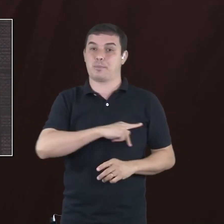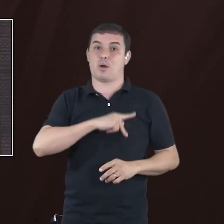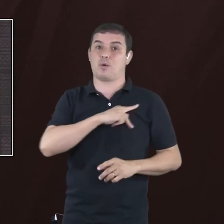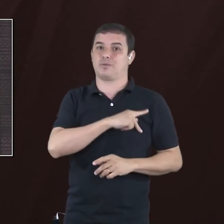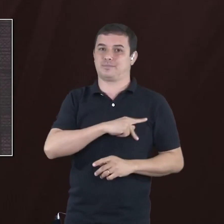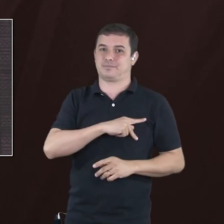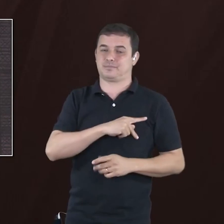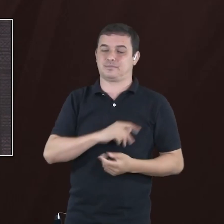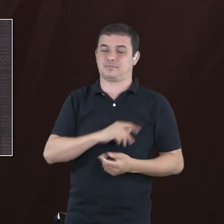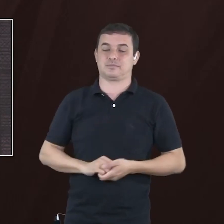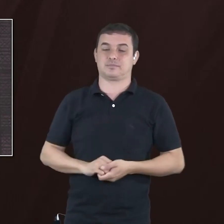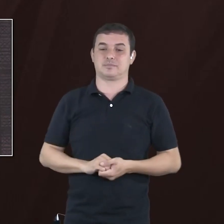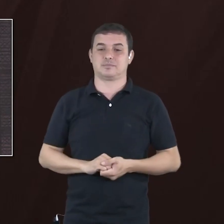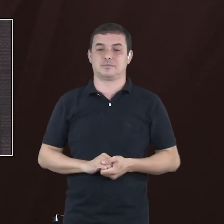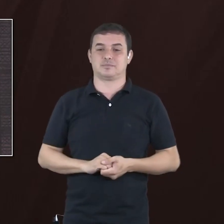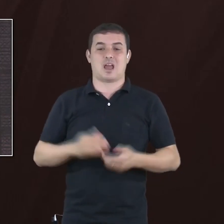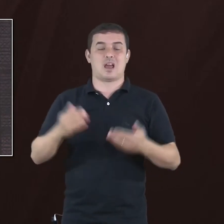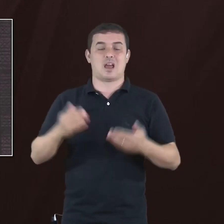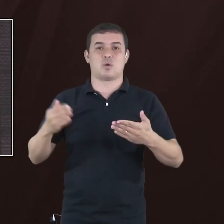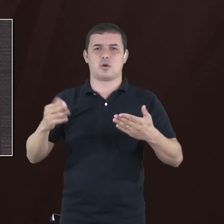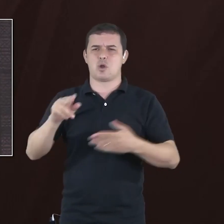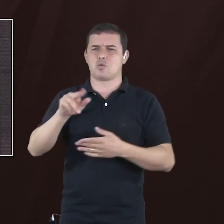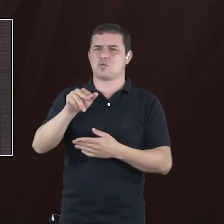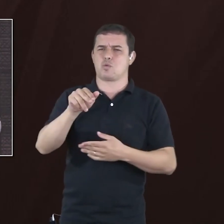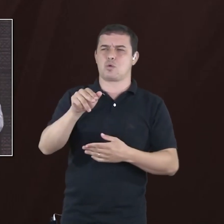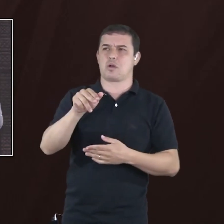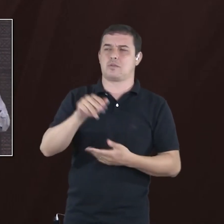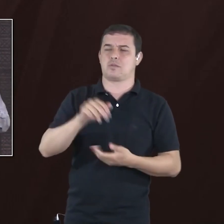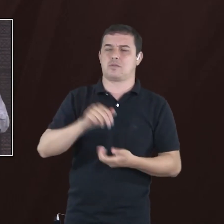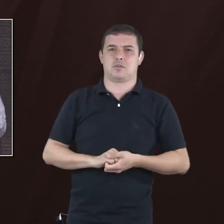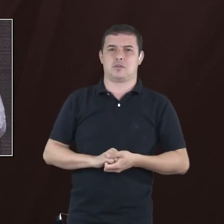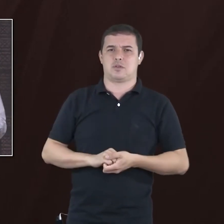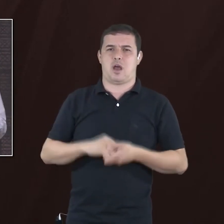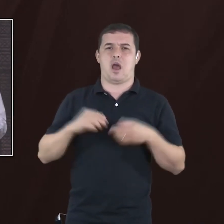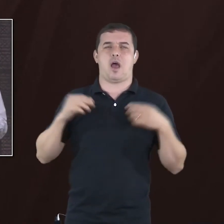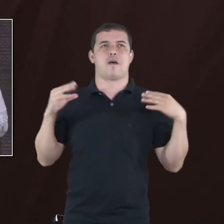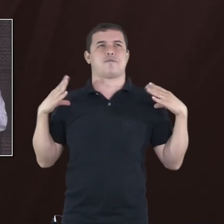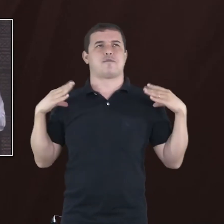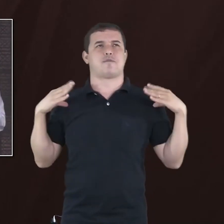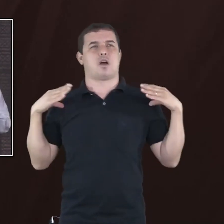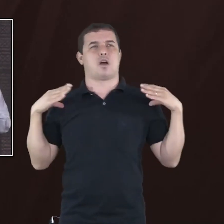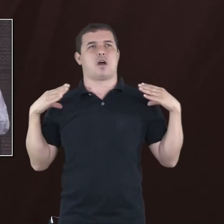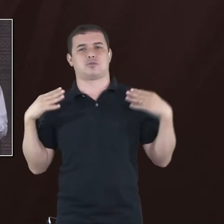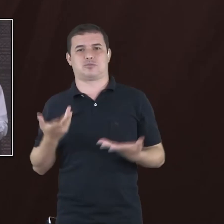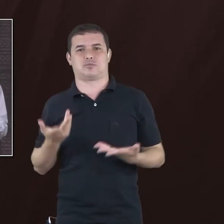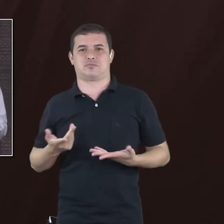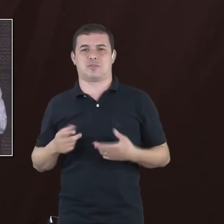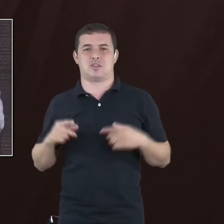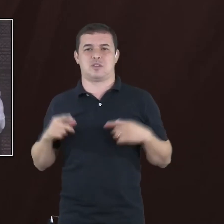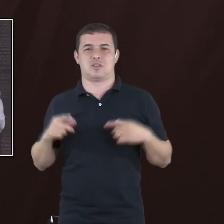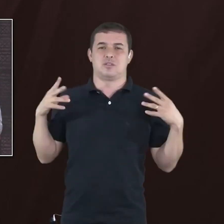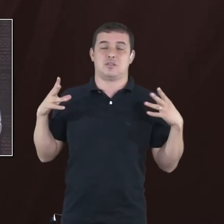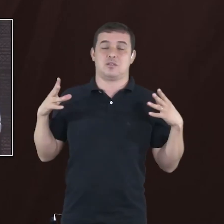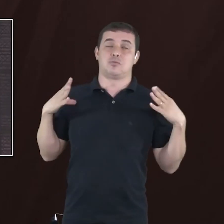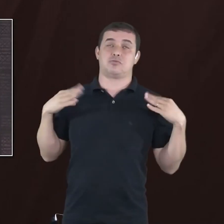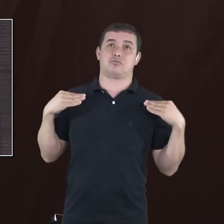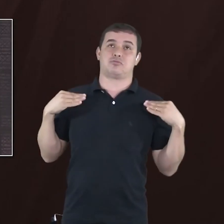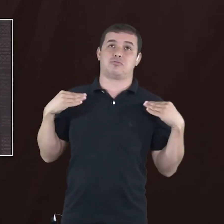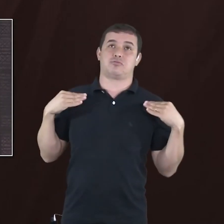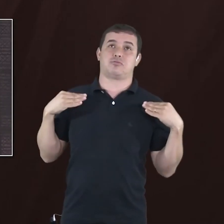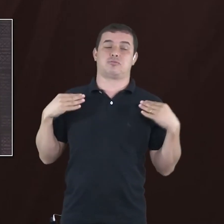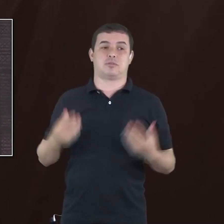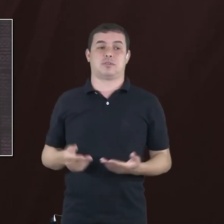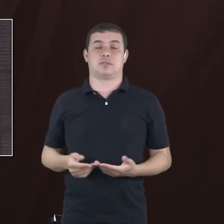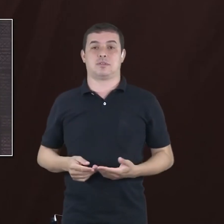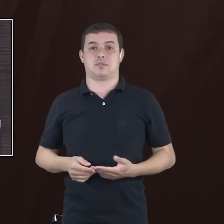frente, queridos irmãos, nunca mais pensamos em folgas, nunca mais pensamos em conforto para nós.